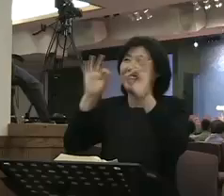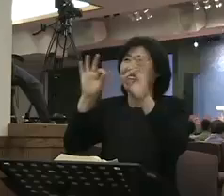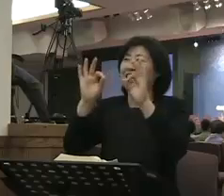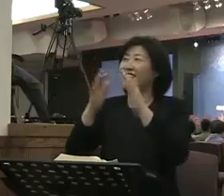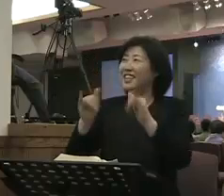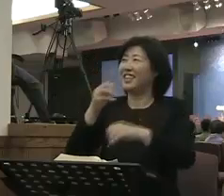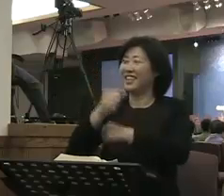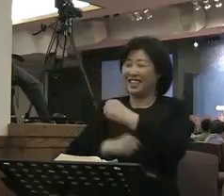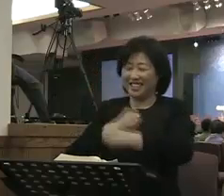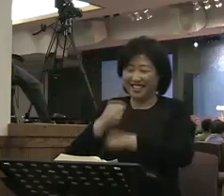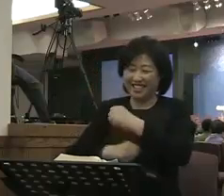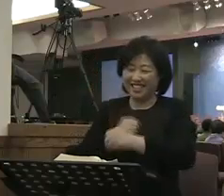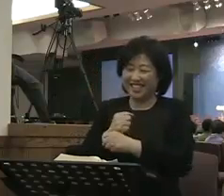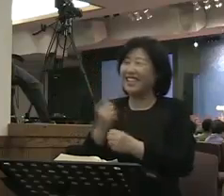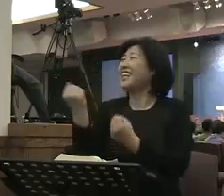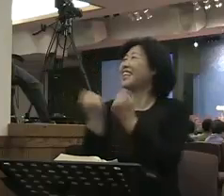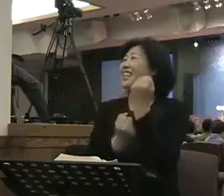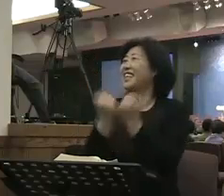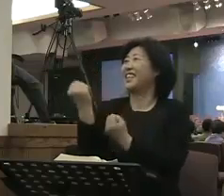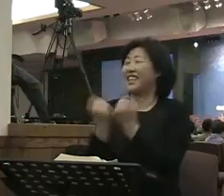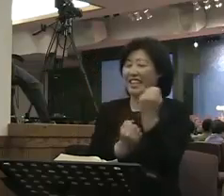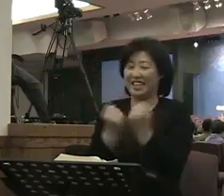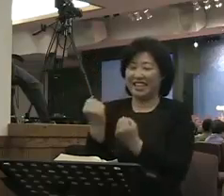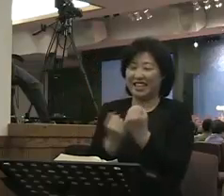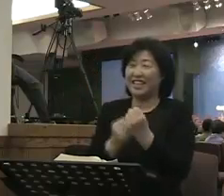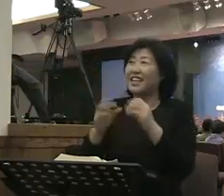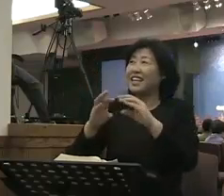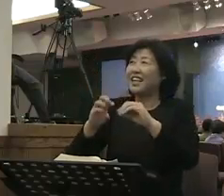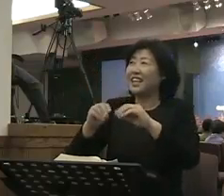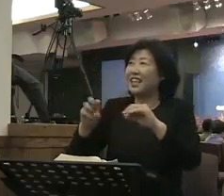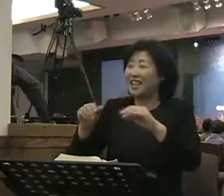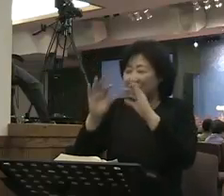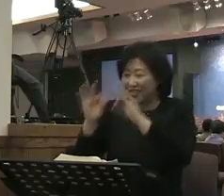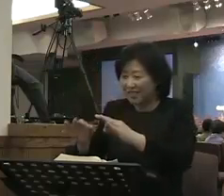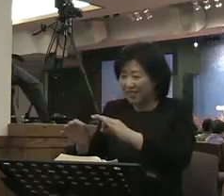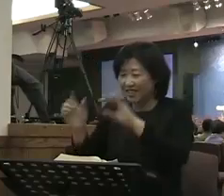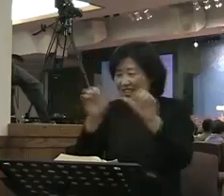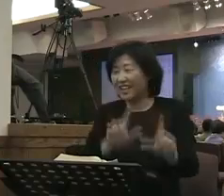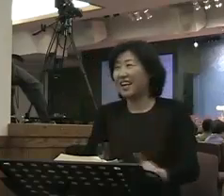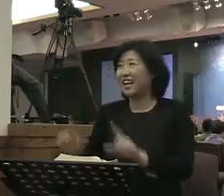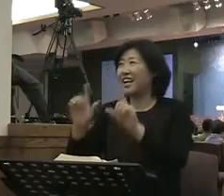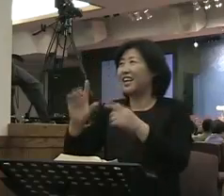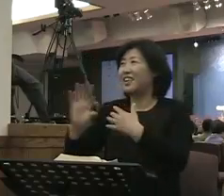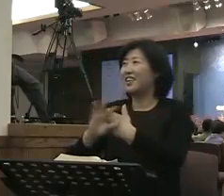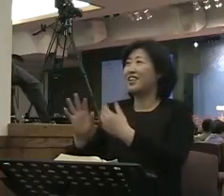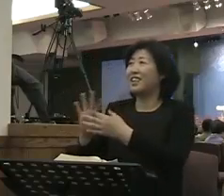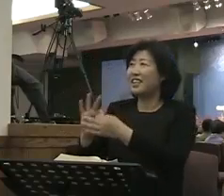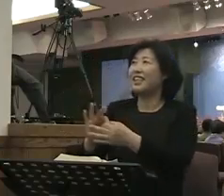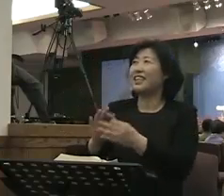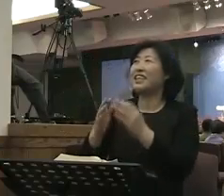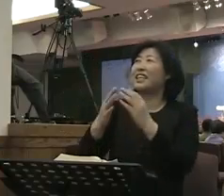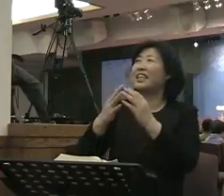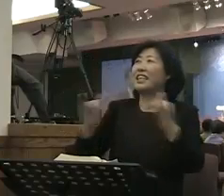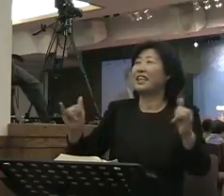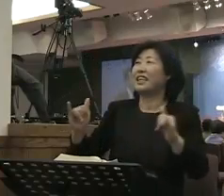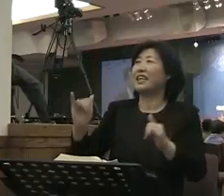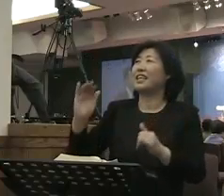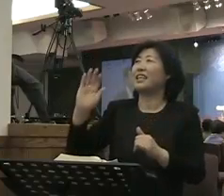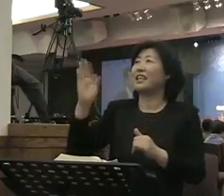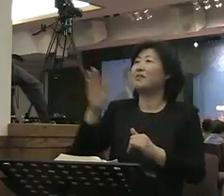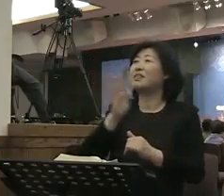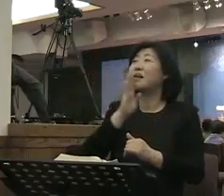마음대로 해석해봅니다. 저는 이렇게 해석을 해요. 땅을 보고 살면서 인간다운 참된 인생을 살 수 없다는